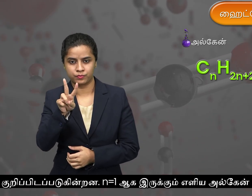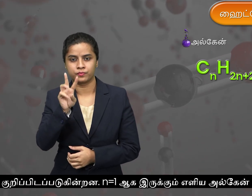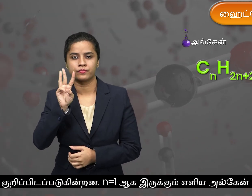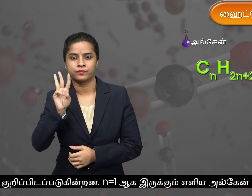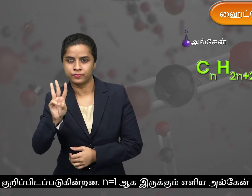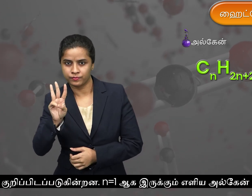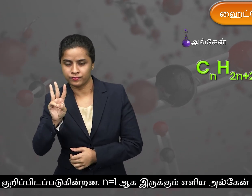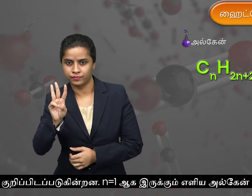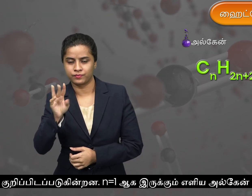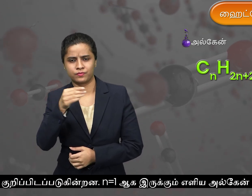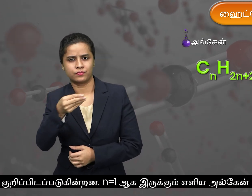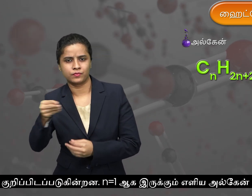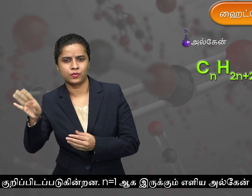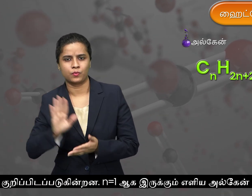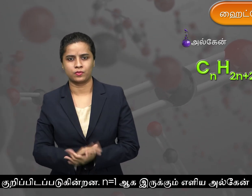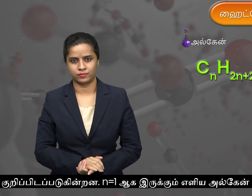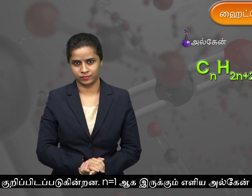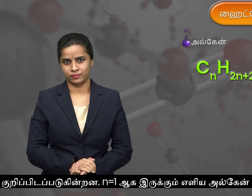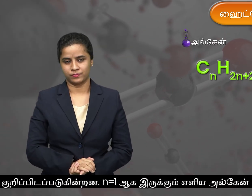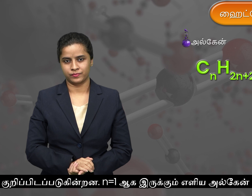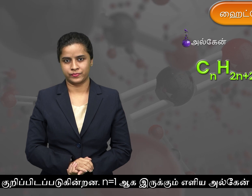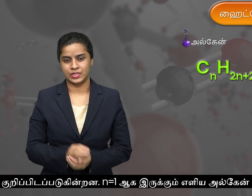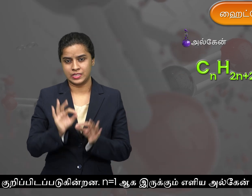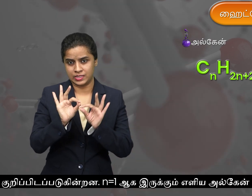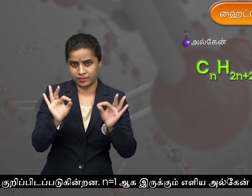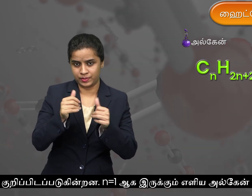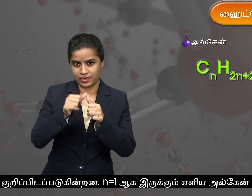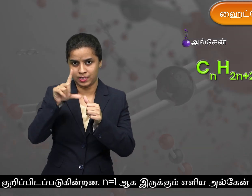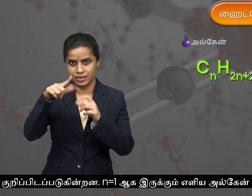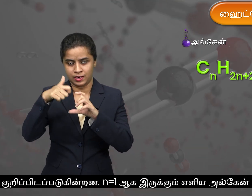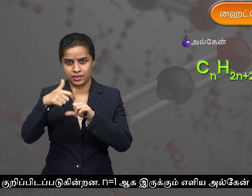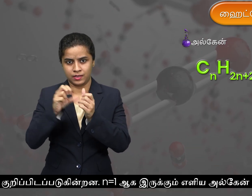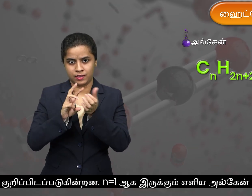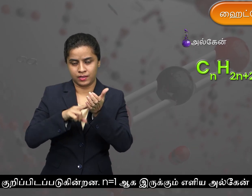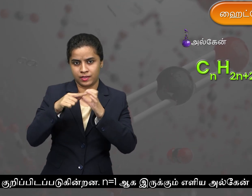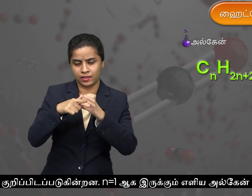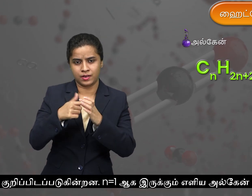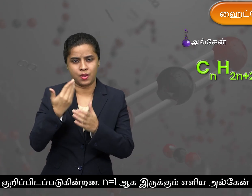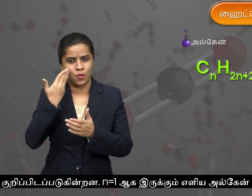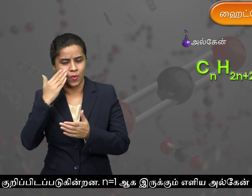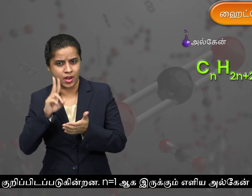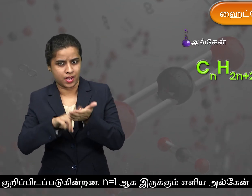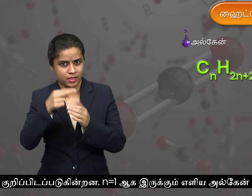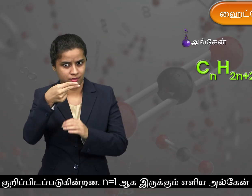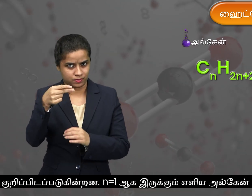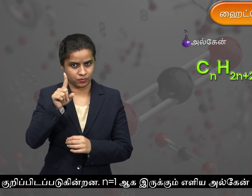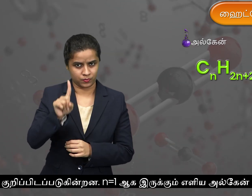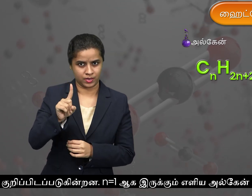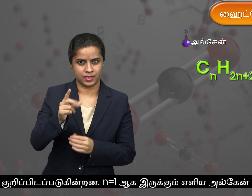மூலம் குறிப்பிடப்படுகின்றன. n ஈடு 1 ஆக இருக்கும் எளிய அல்கேன் மீத்தேன்,